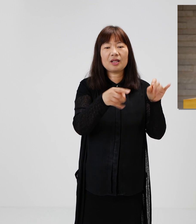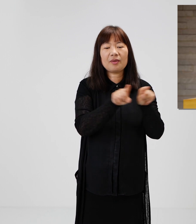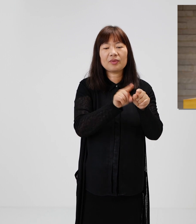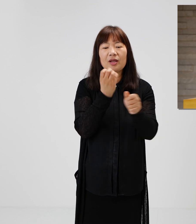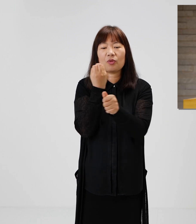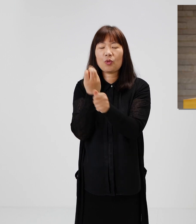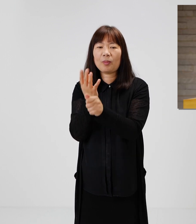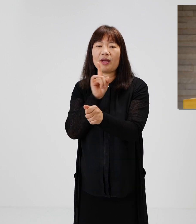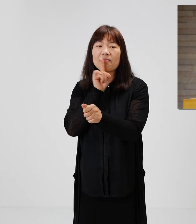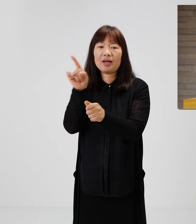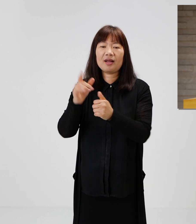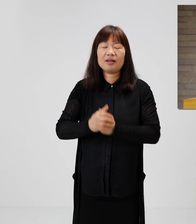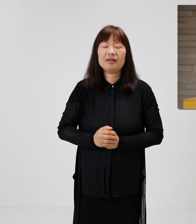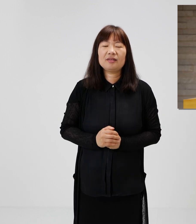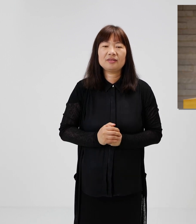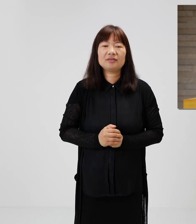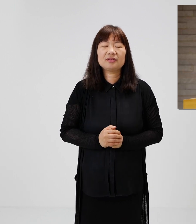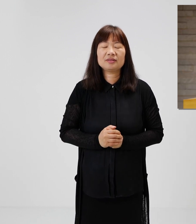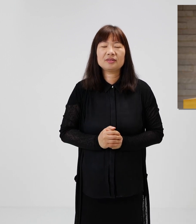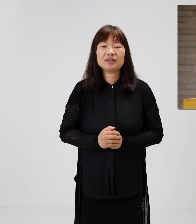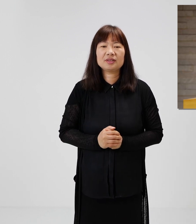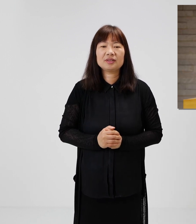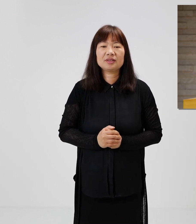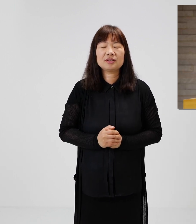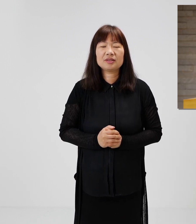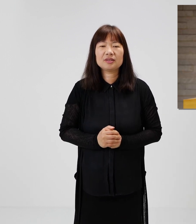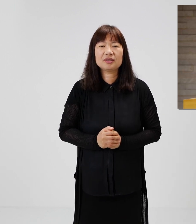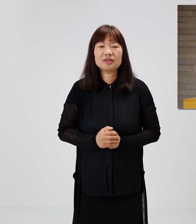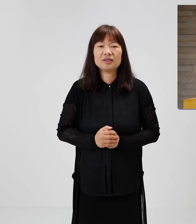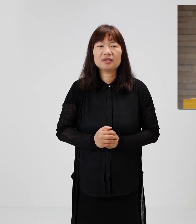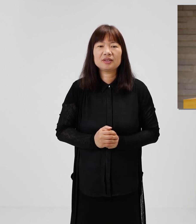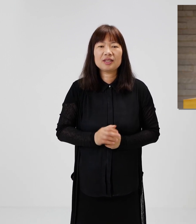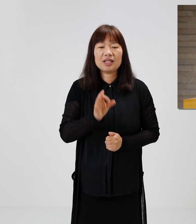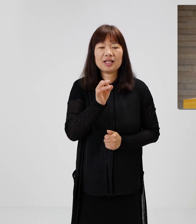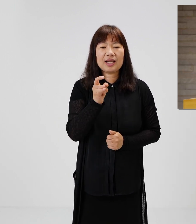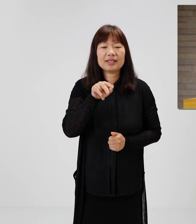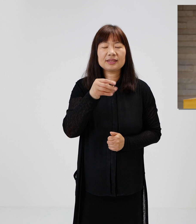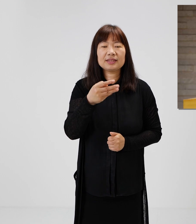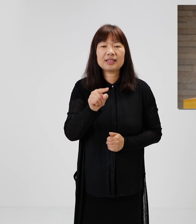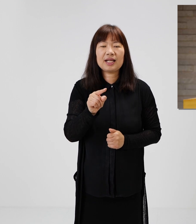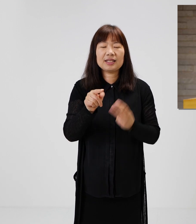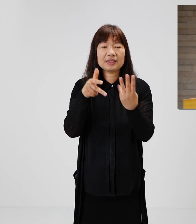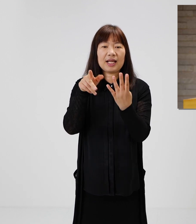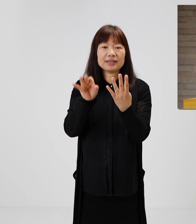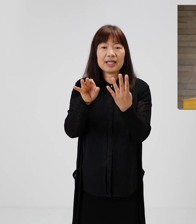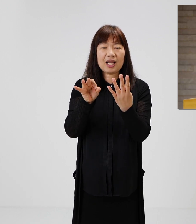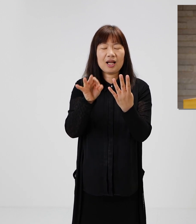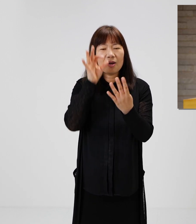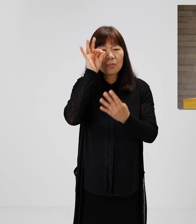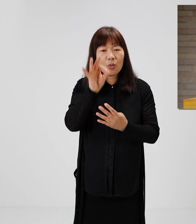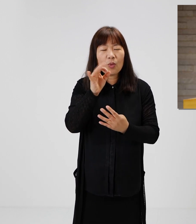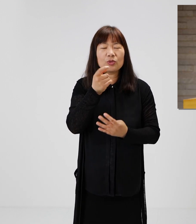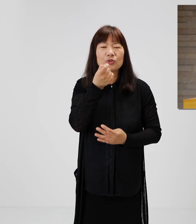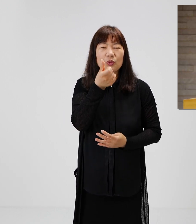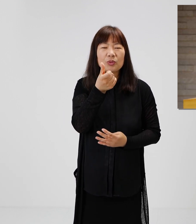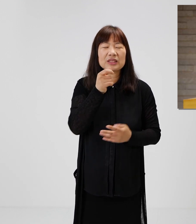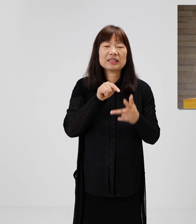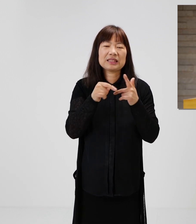고발한다 하였더라. 근데 여러분 이 에스라 4장의 구조가 조금 이해하기가 어려운